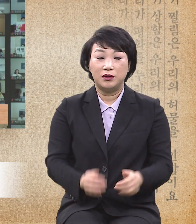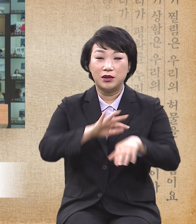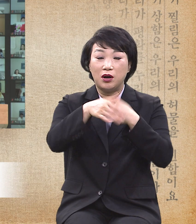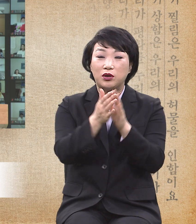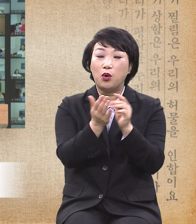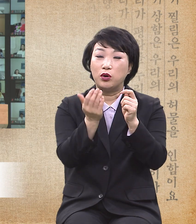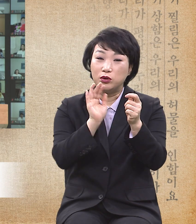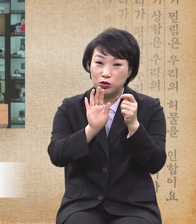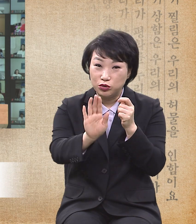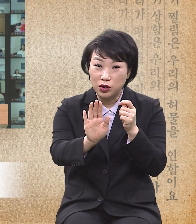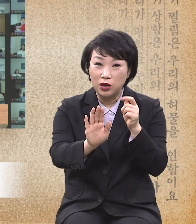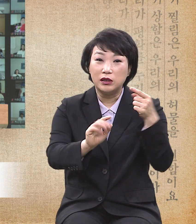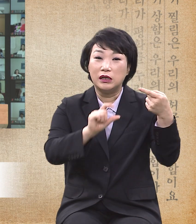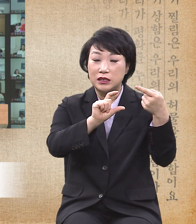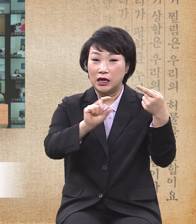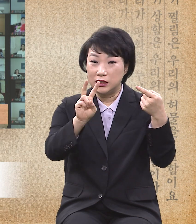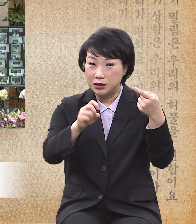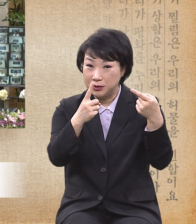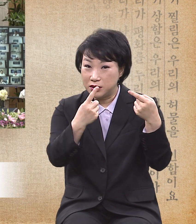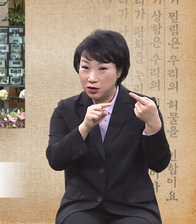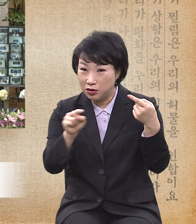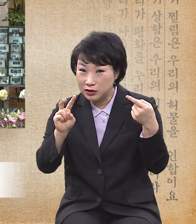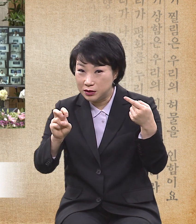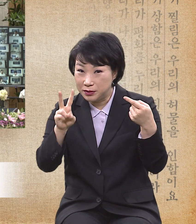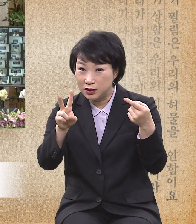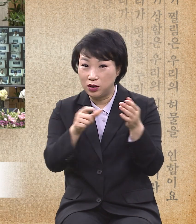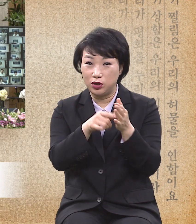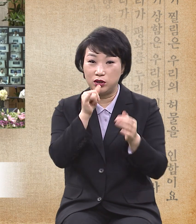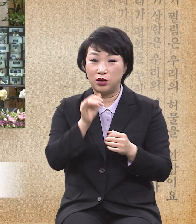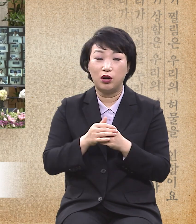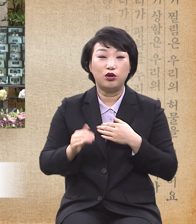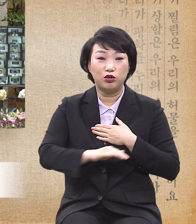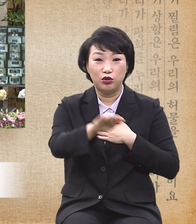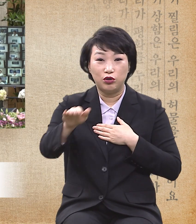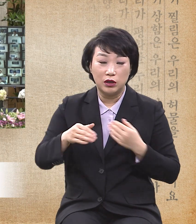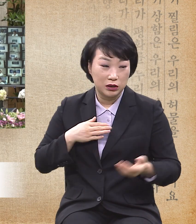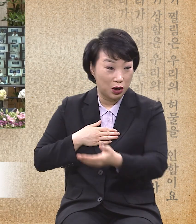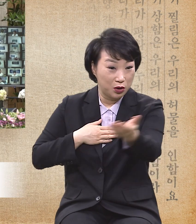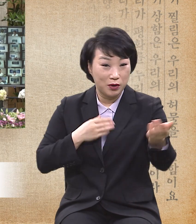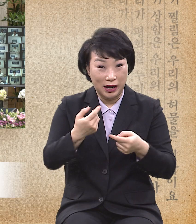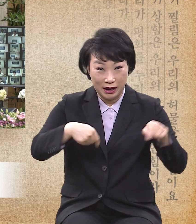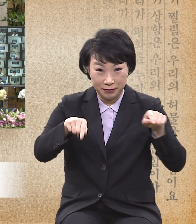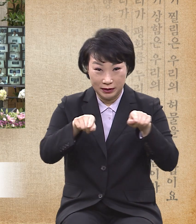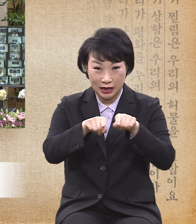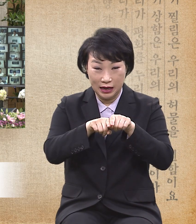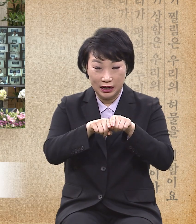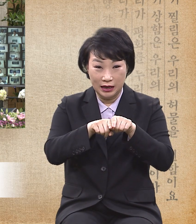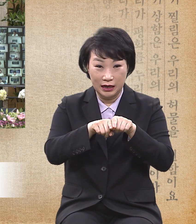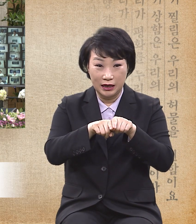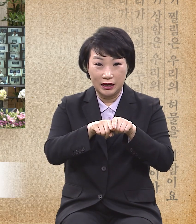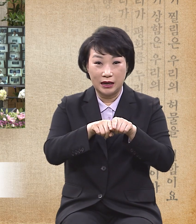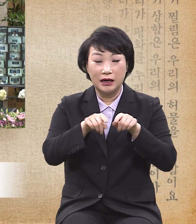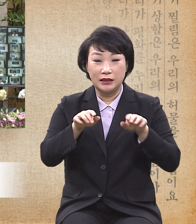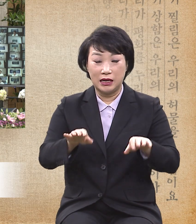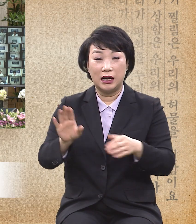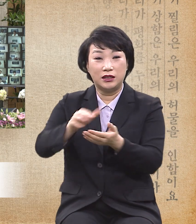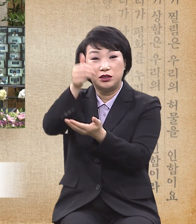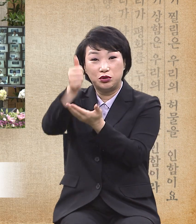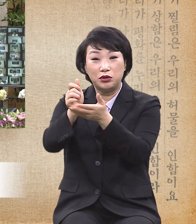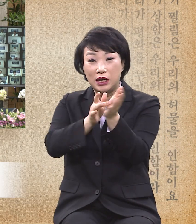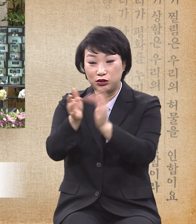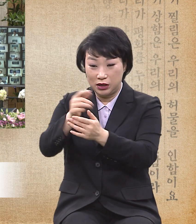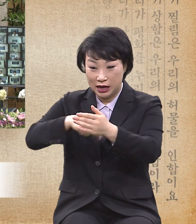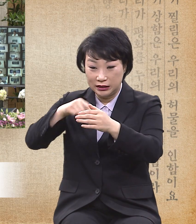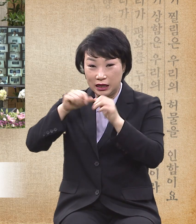고린도후서 1장 21절로 22절에 우리를 너희와 함께 그리스도